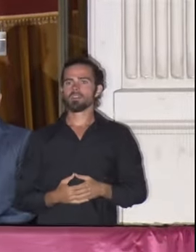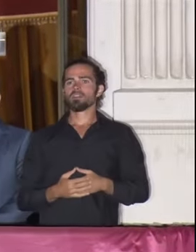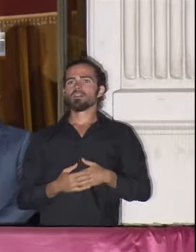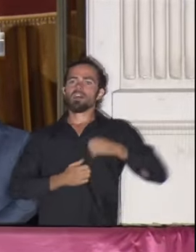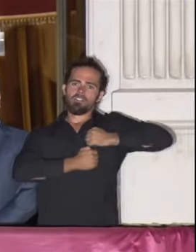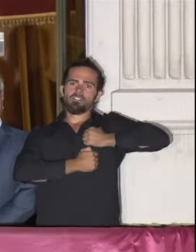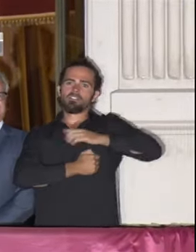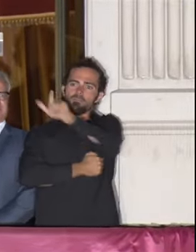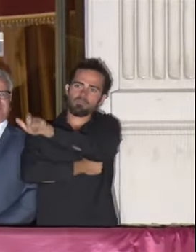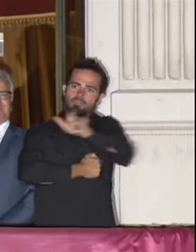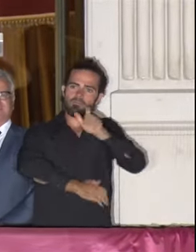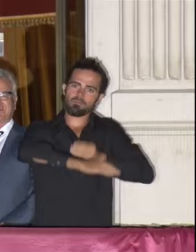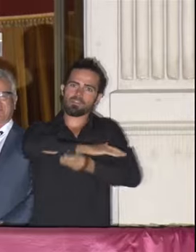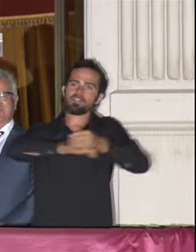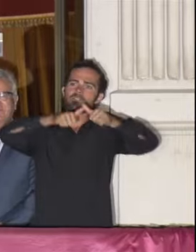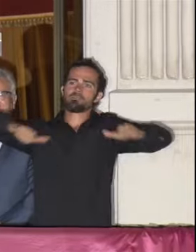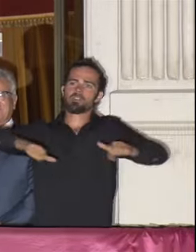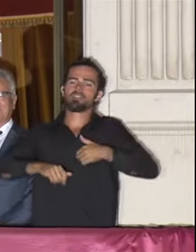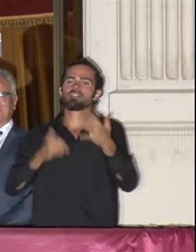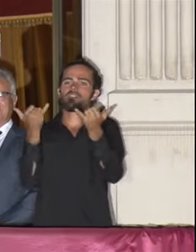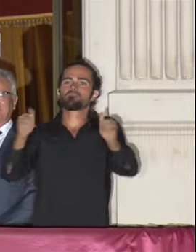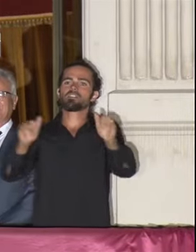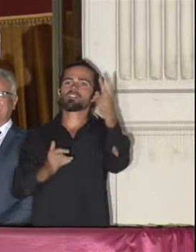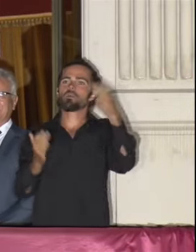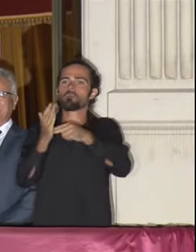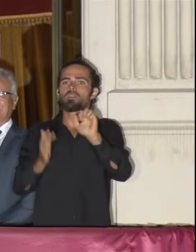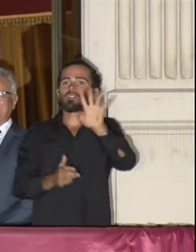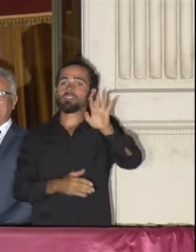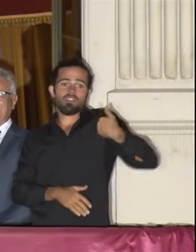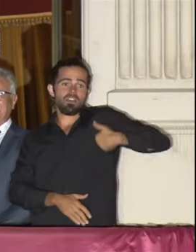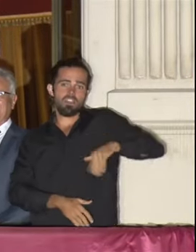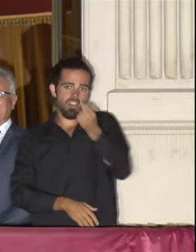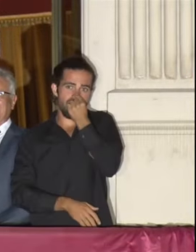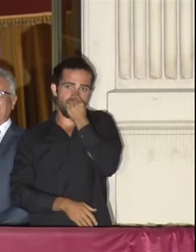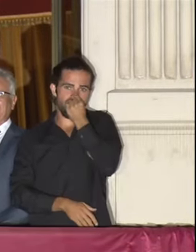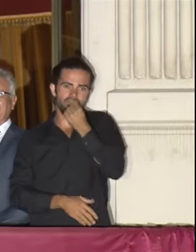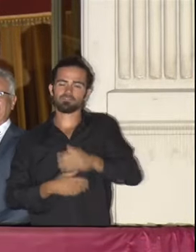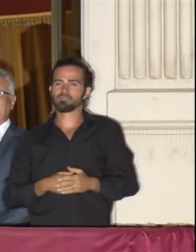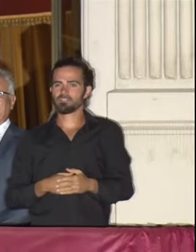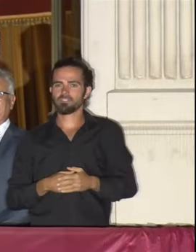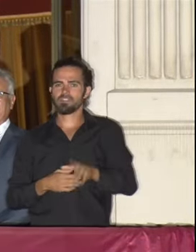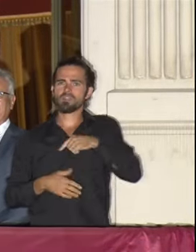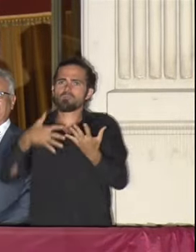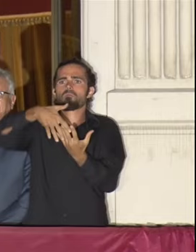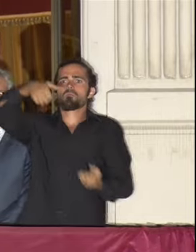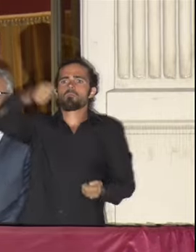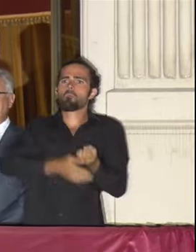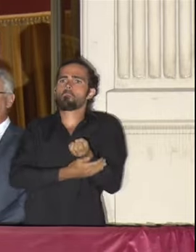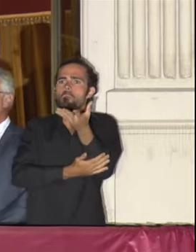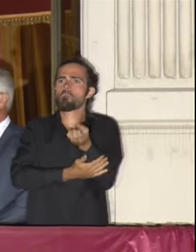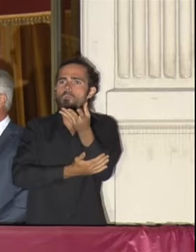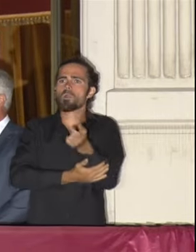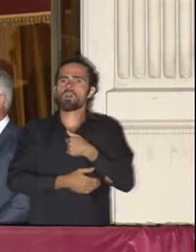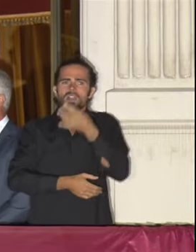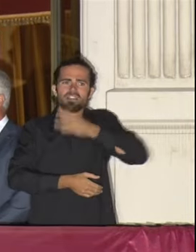Queridos albacetenses, la Feria 2014 ya está aquí y para pregonarla, ¿quién mejor